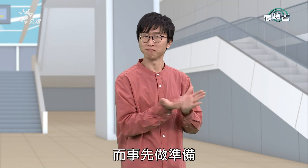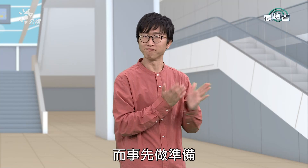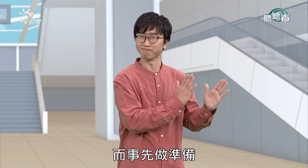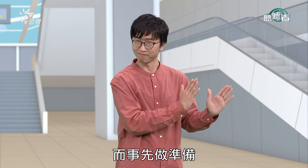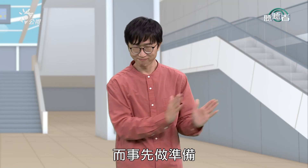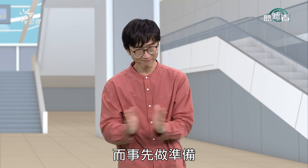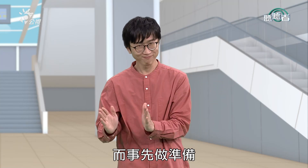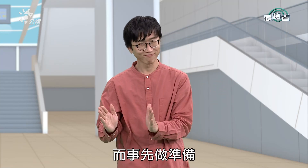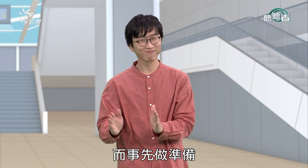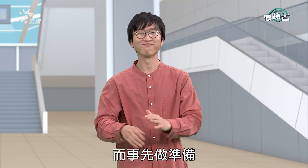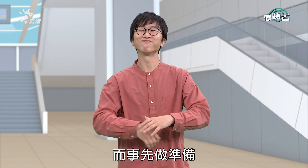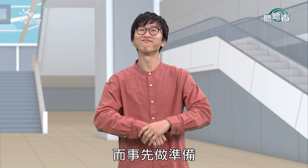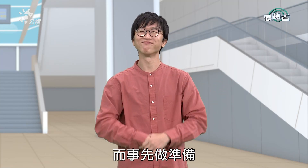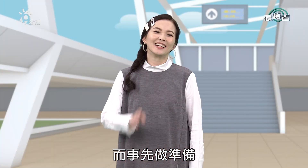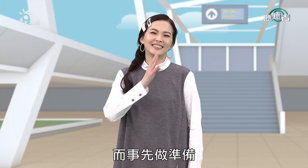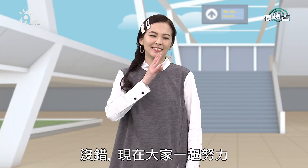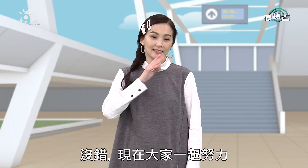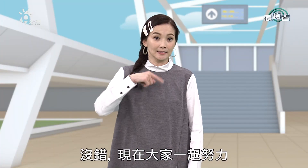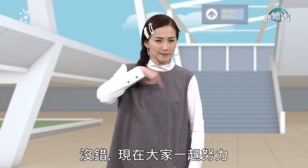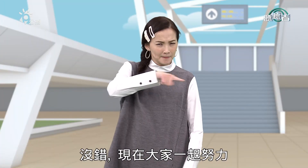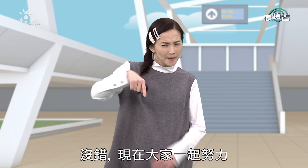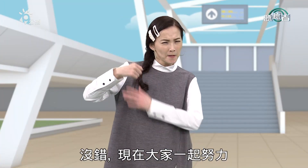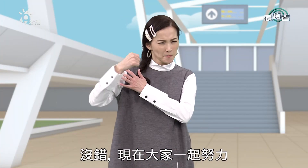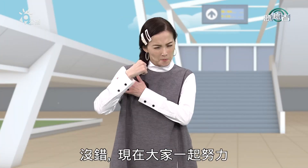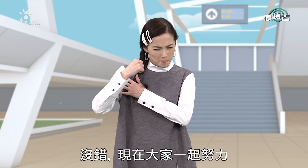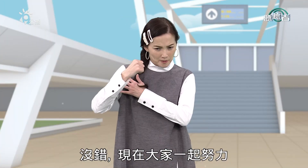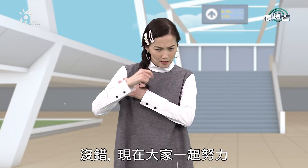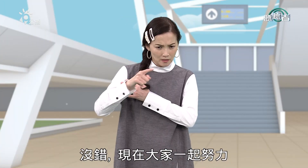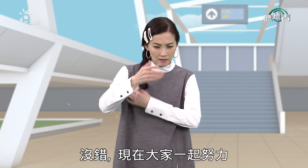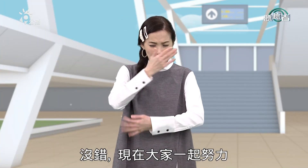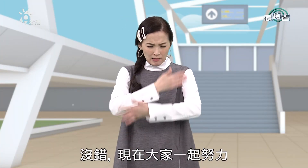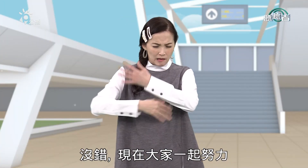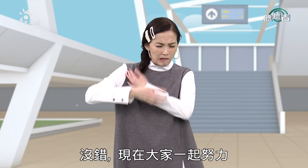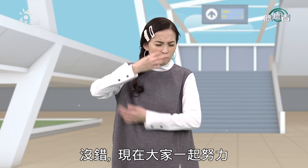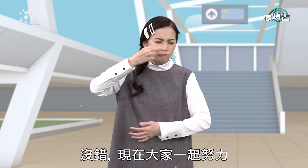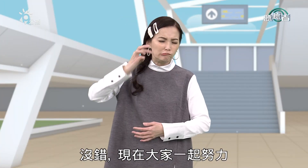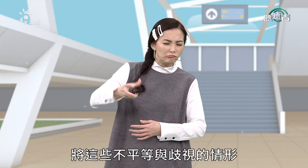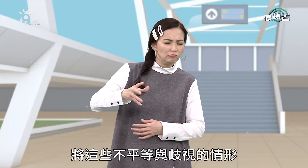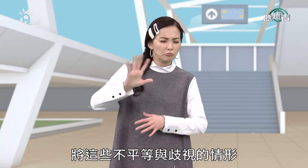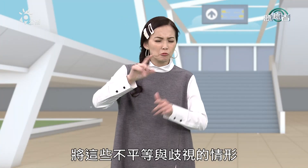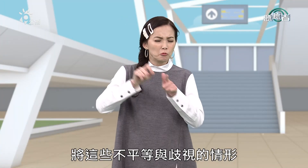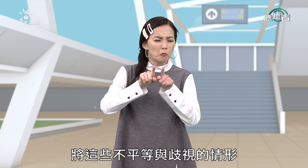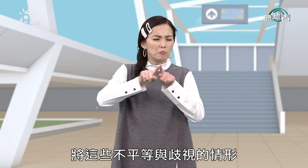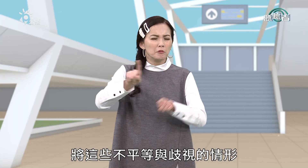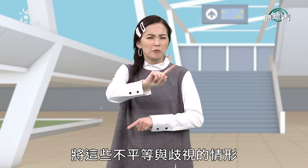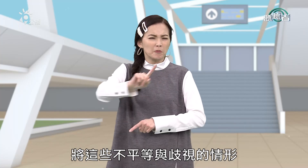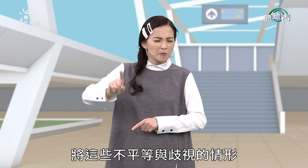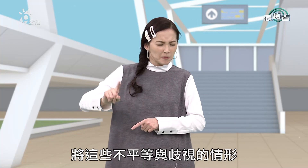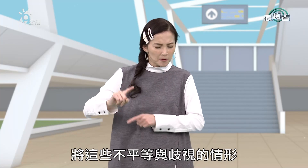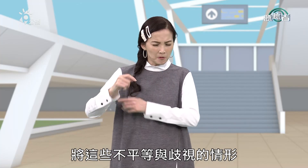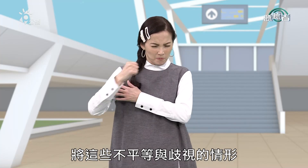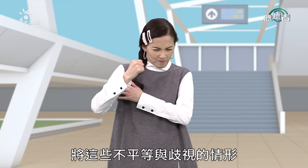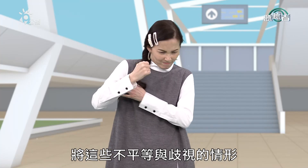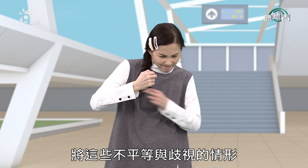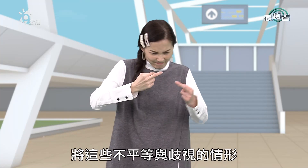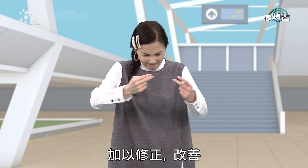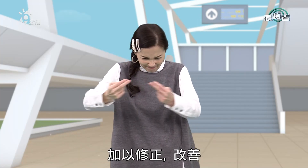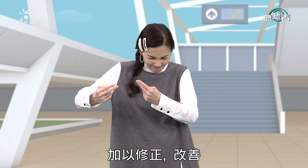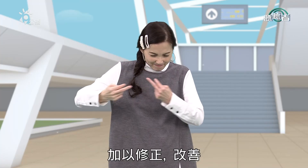而事先做准备。 没错，现在大家一起努力，将这些不平等与歧视的情形加以